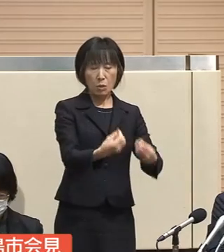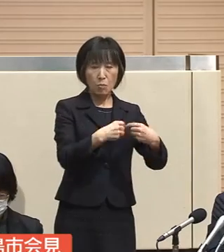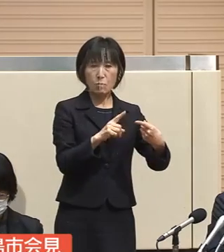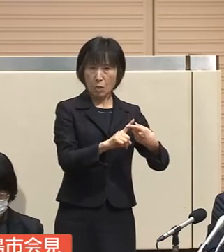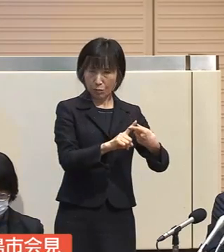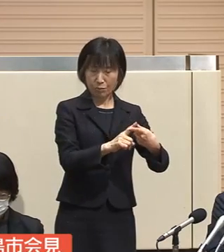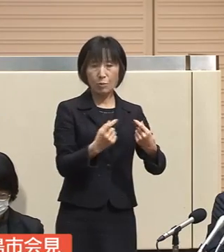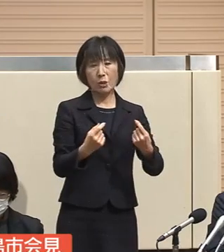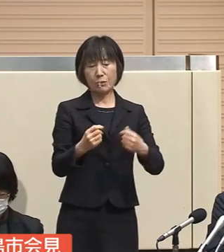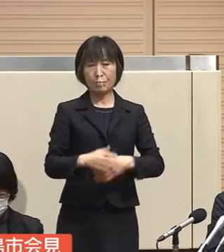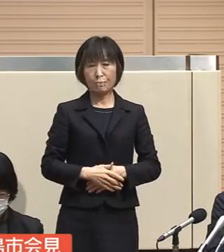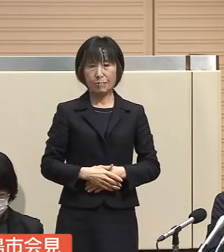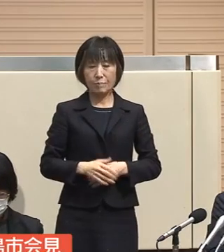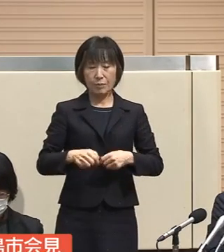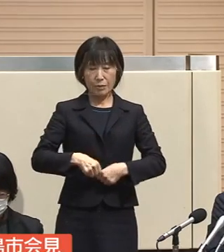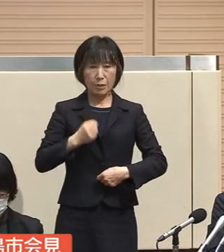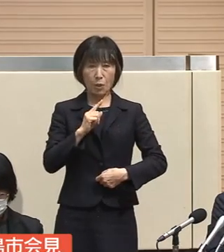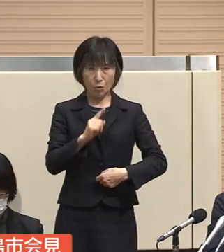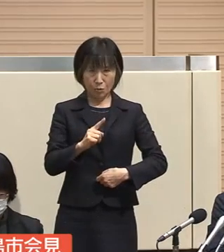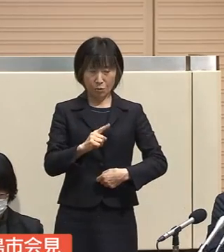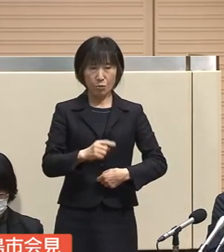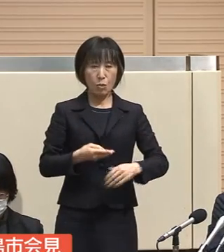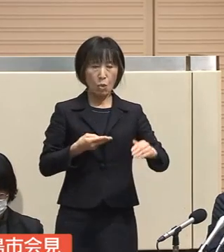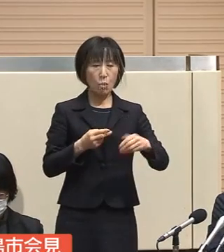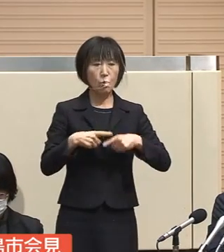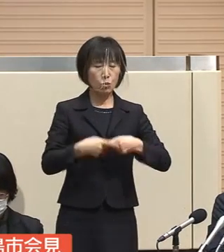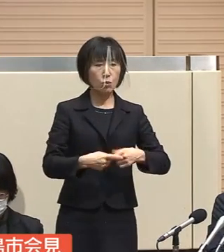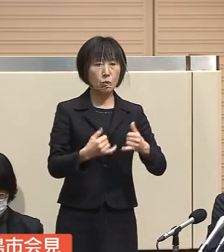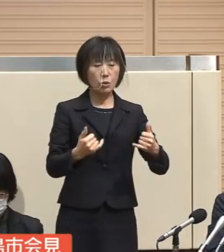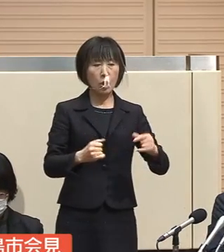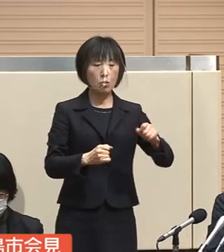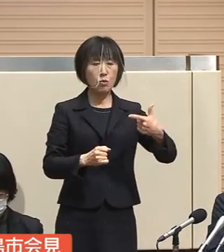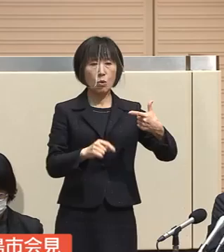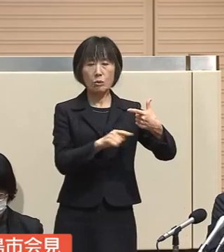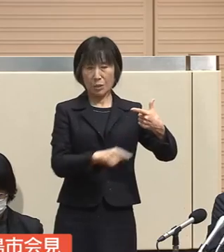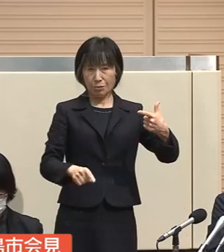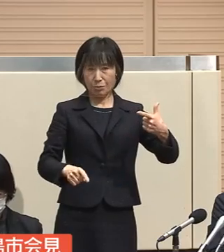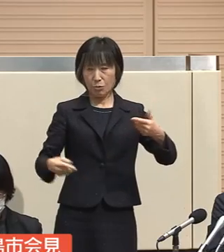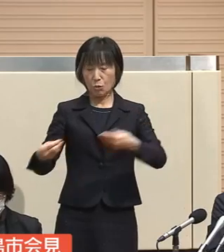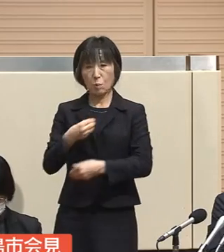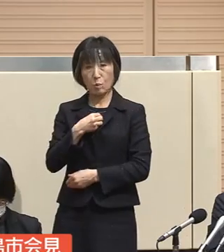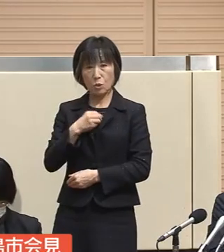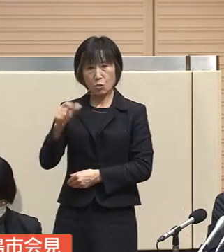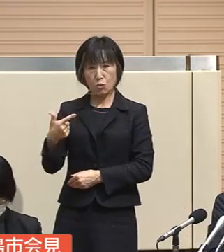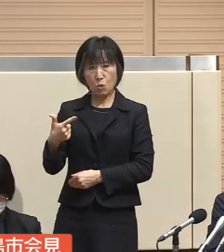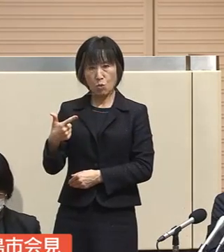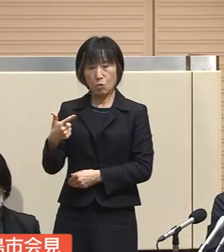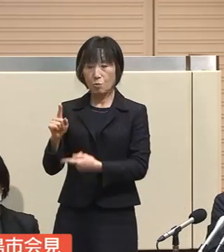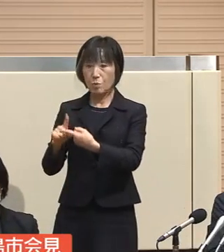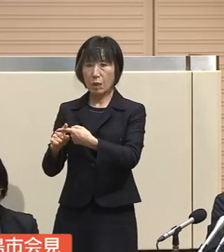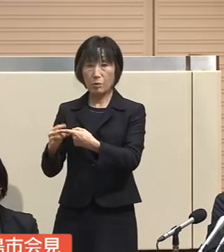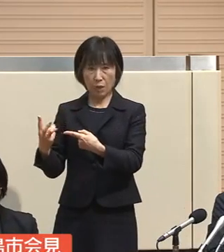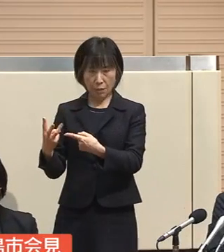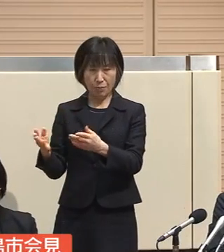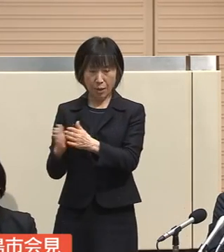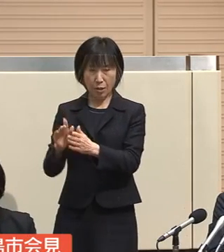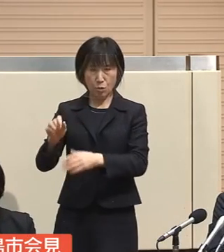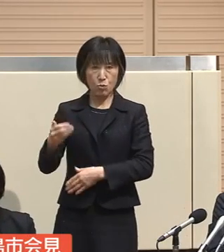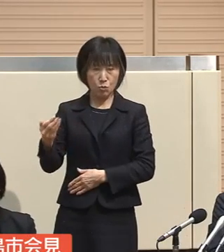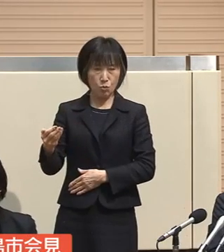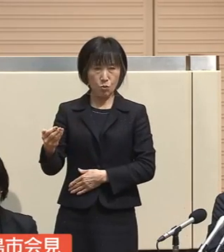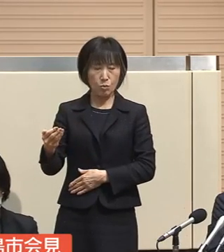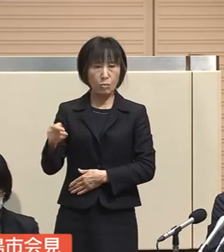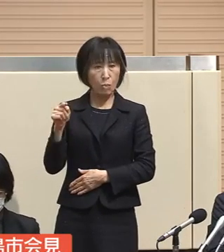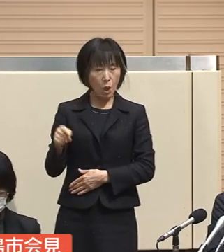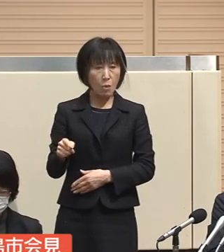確に申し上げますと、この入所者の16名、そして今の職員のですね、今16名プラス残りの3名ですね、これは濃